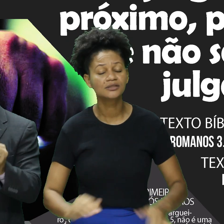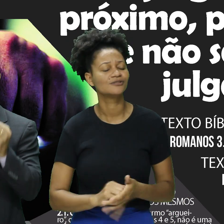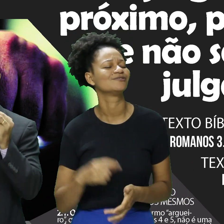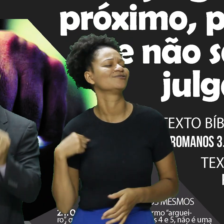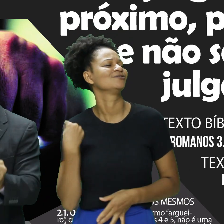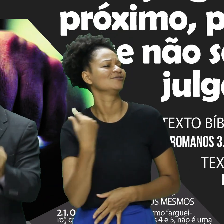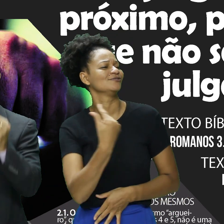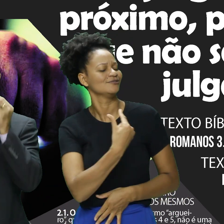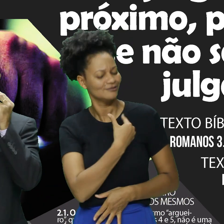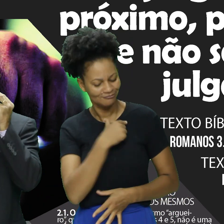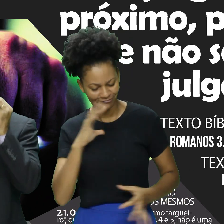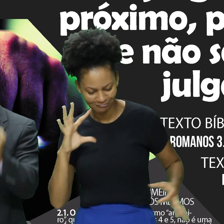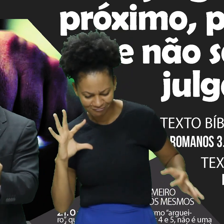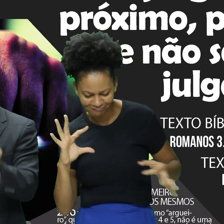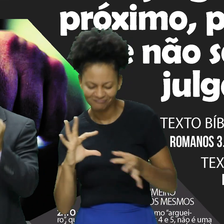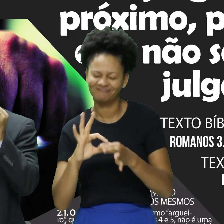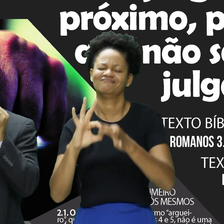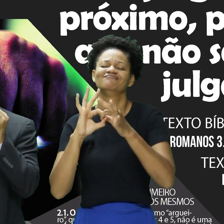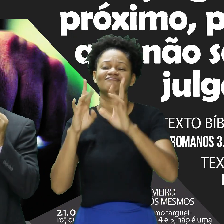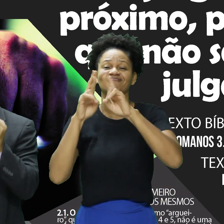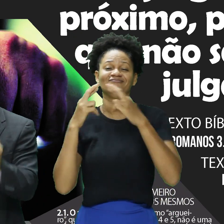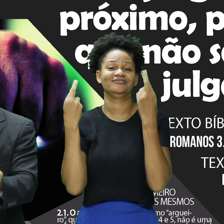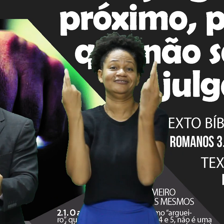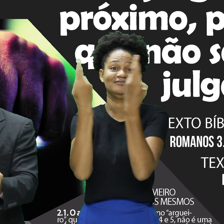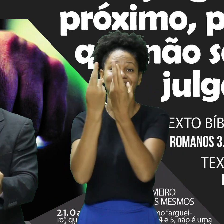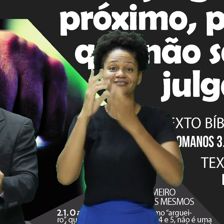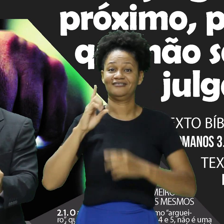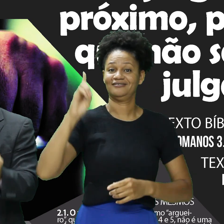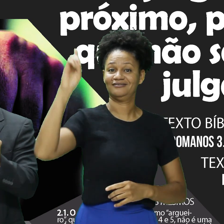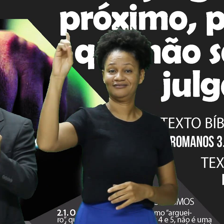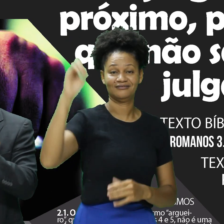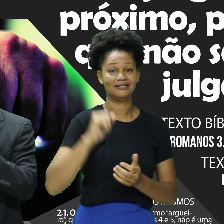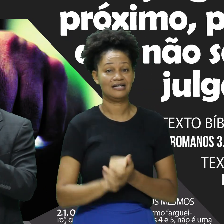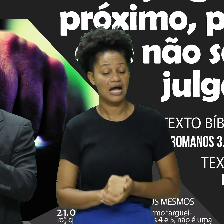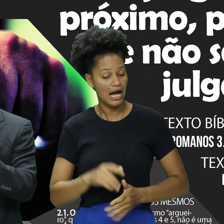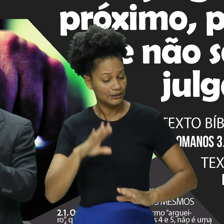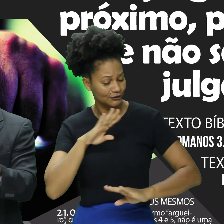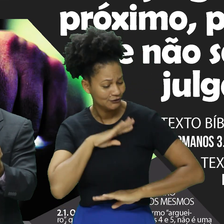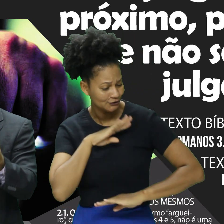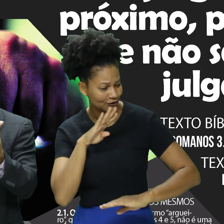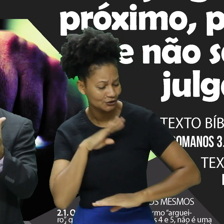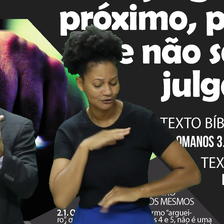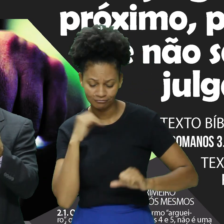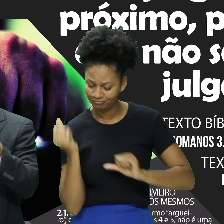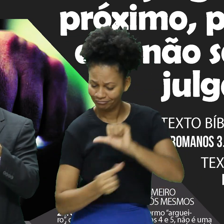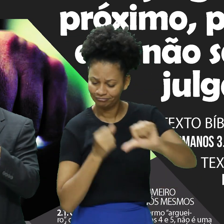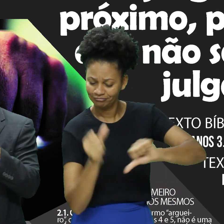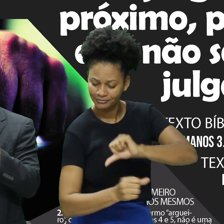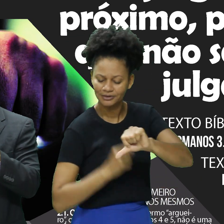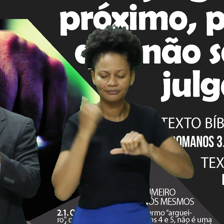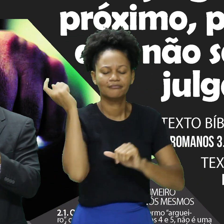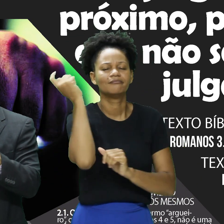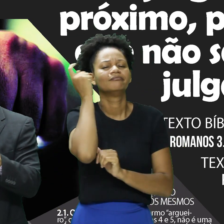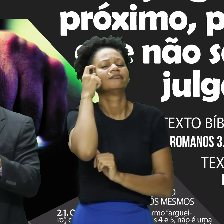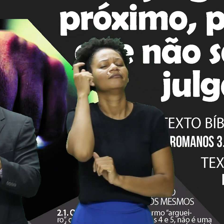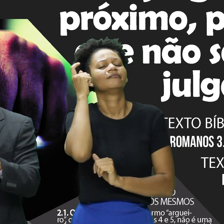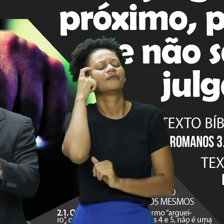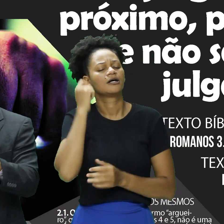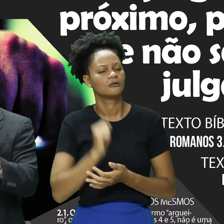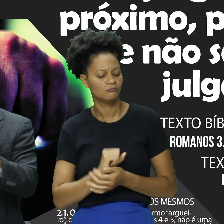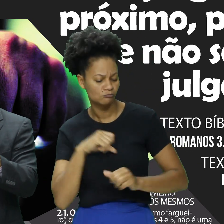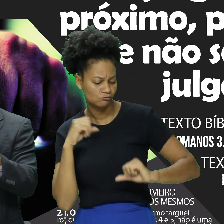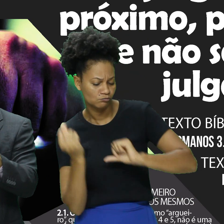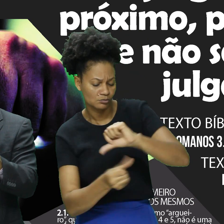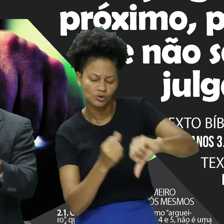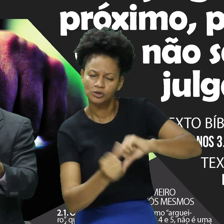nós fazemos parte do reino de Deus. É dessa maneira, mudando o nosso pensamento, mudando